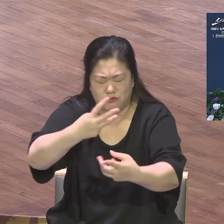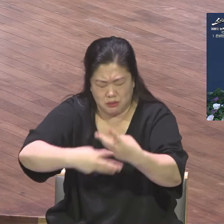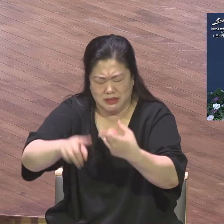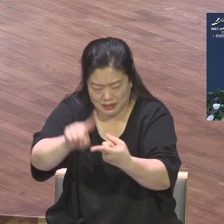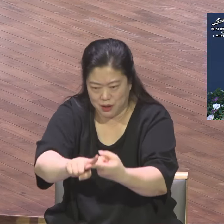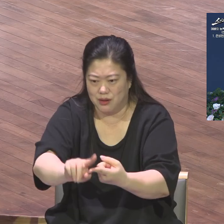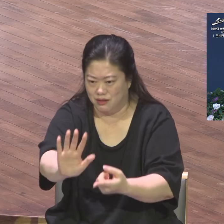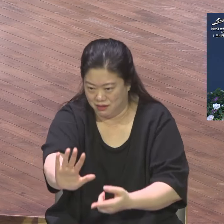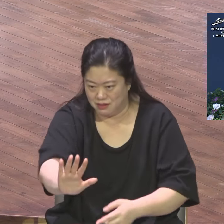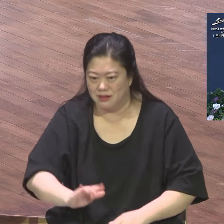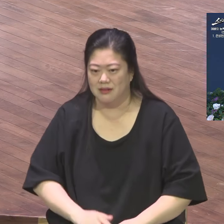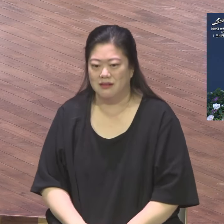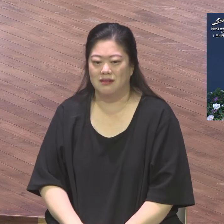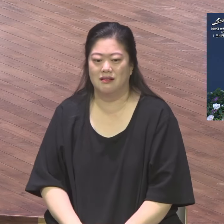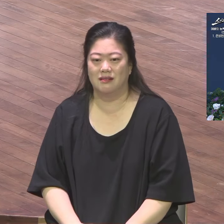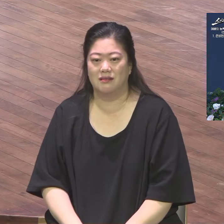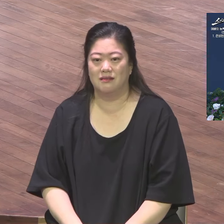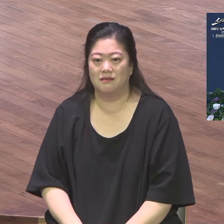어려서부터